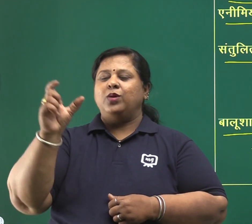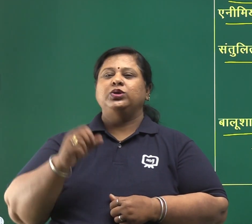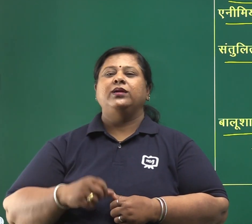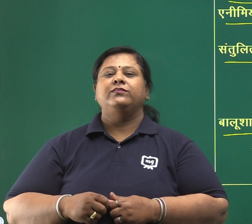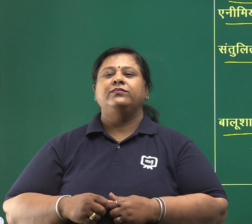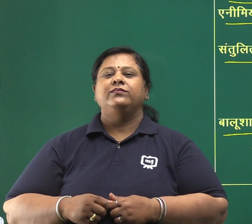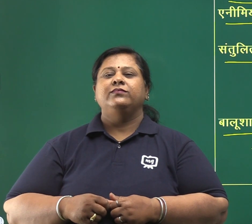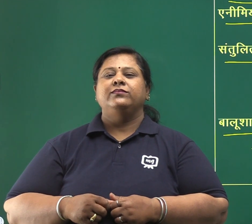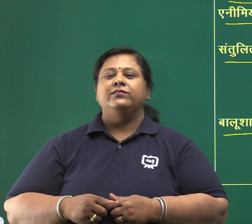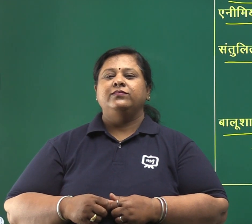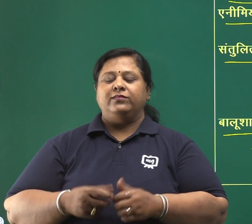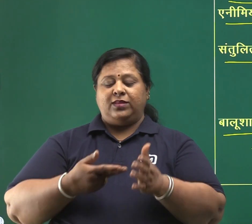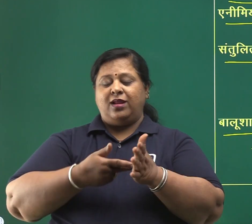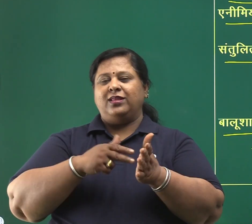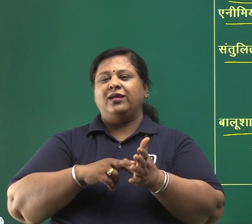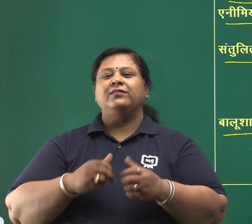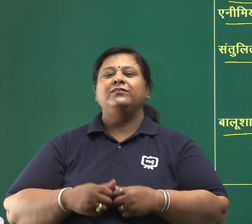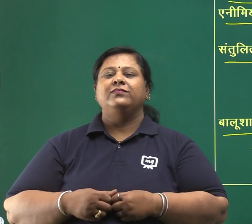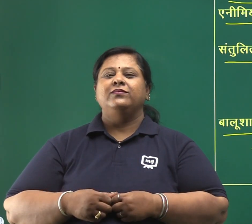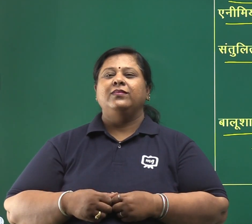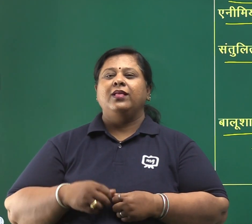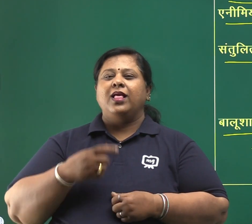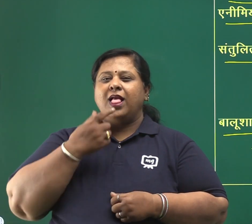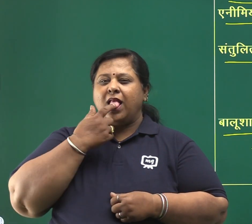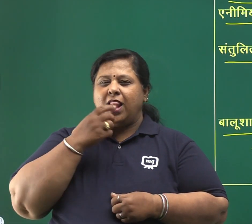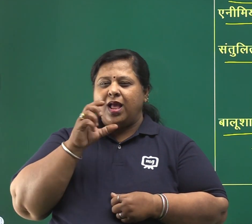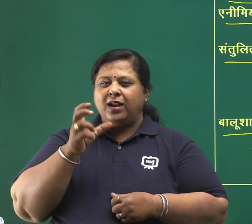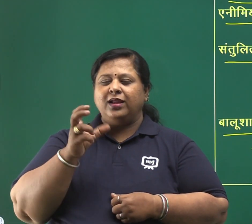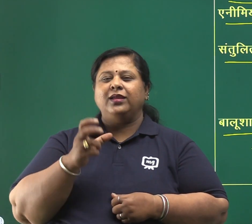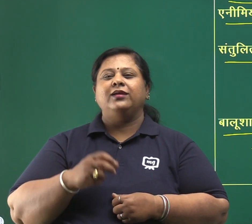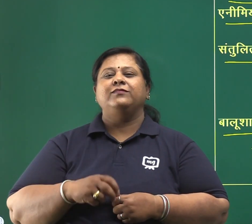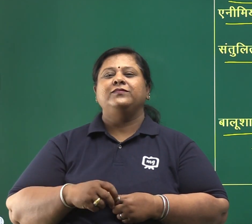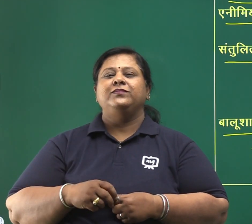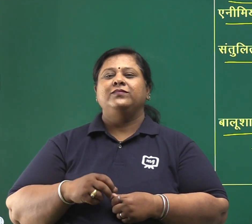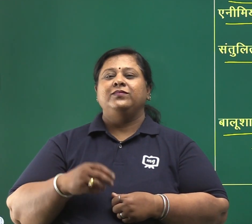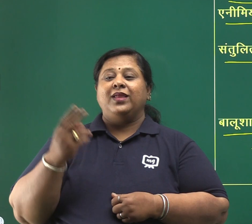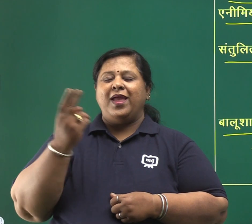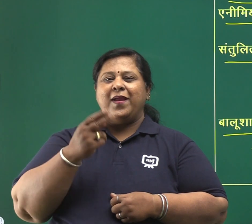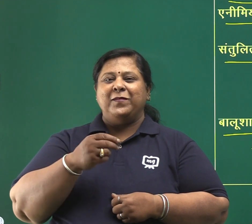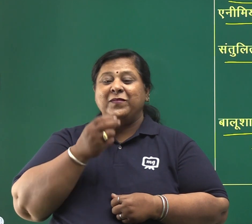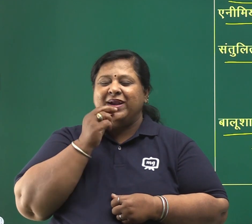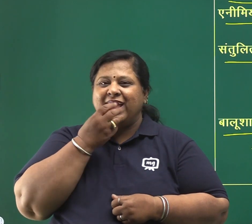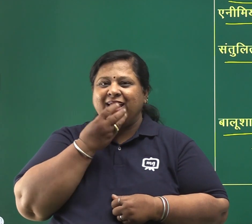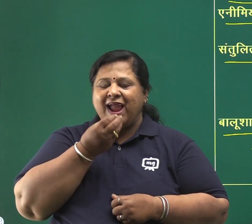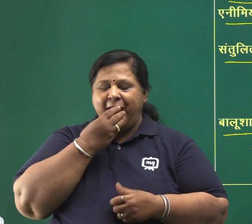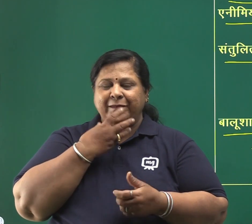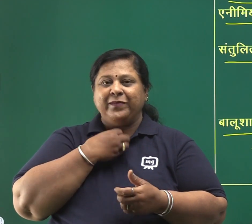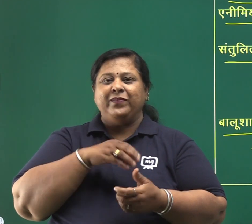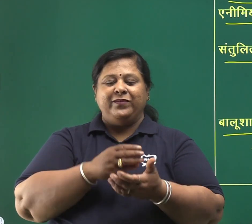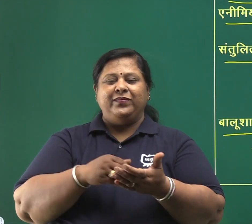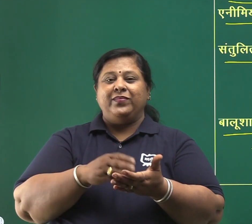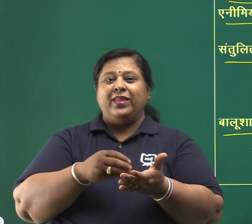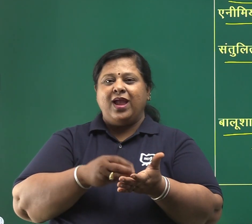बालूशाही। अर्थ होगा लाल रंग की एक मिठाई